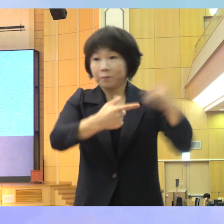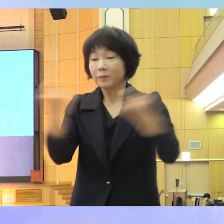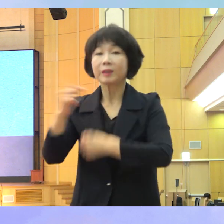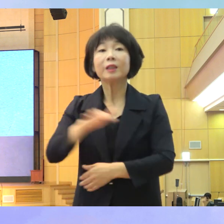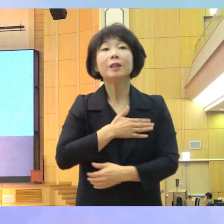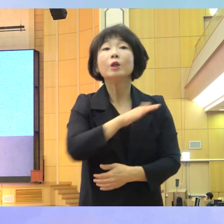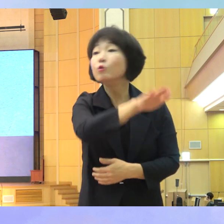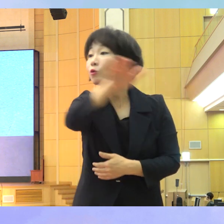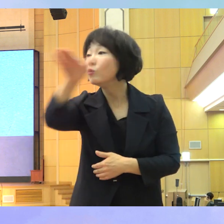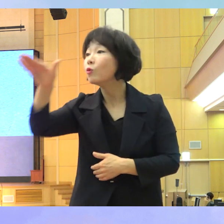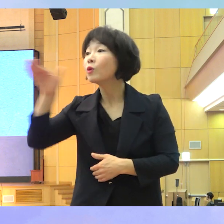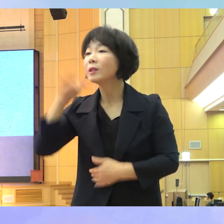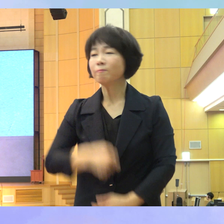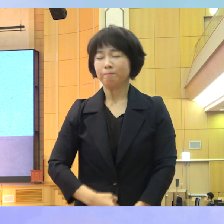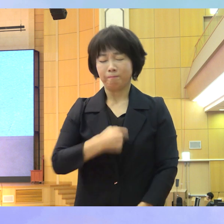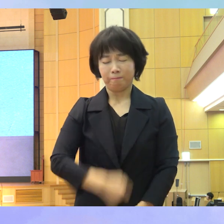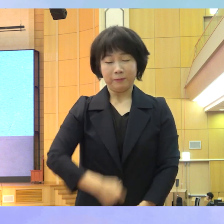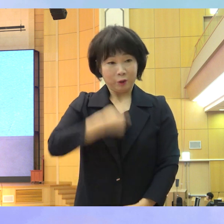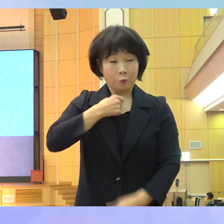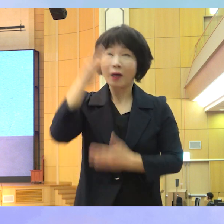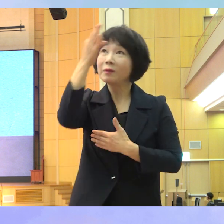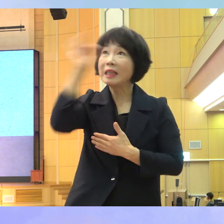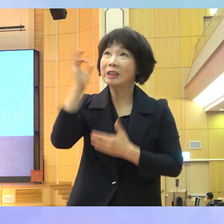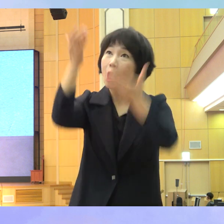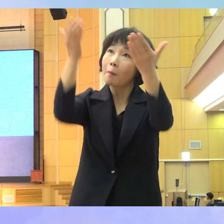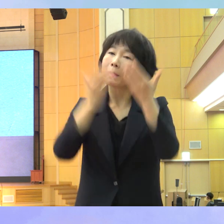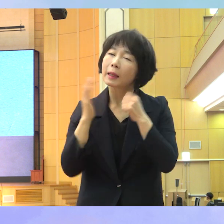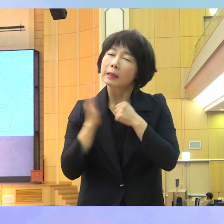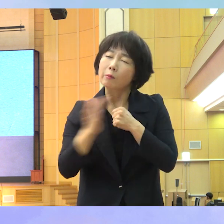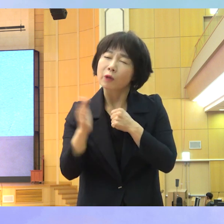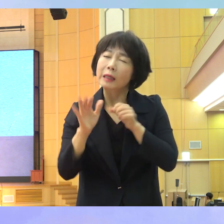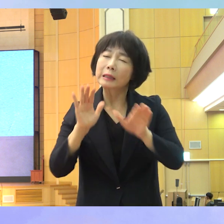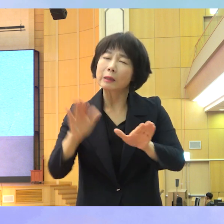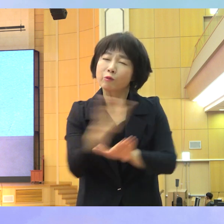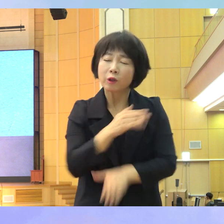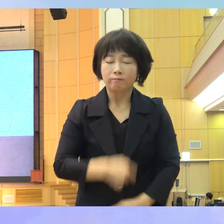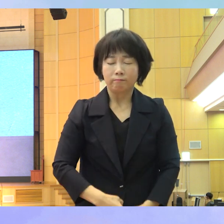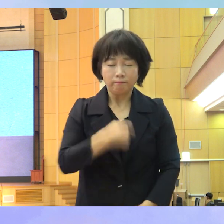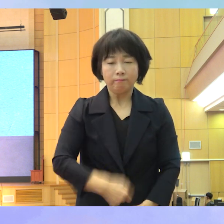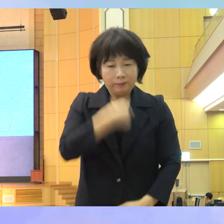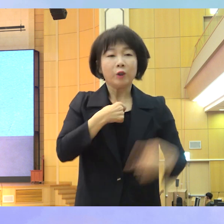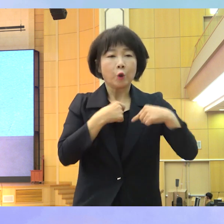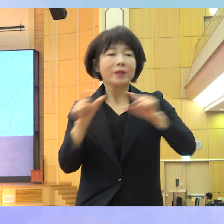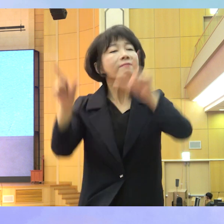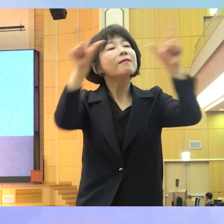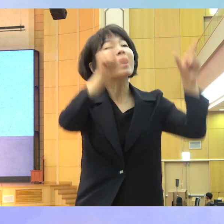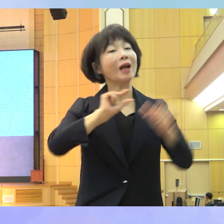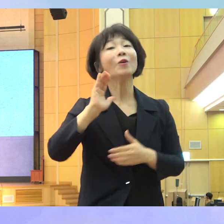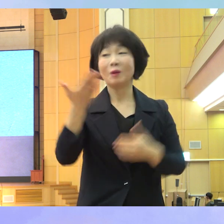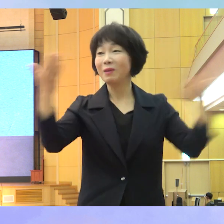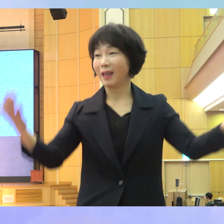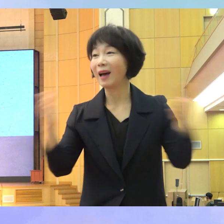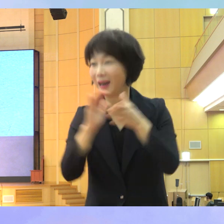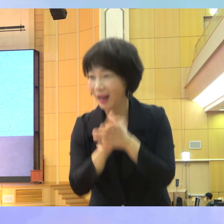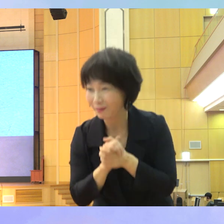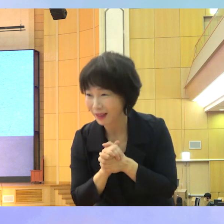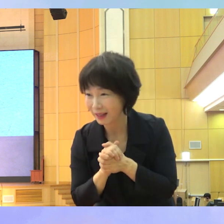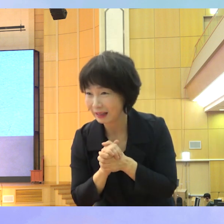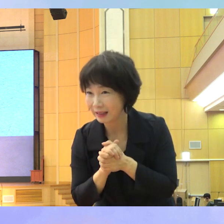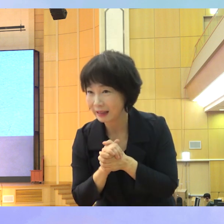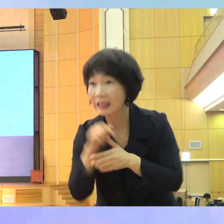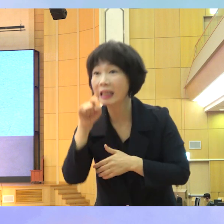따라하겠습니다. 우리는 의롭다 하심을 받았으니 의롭게 살아가야 된다.